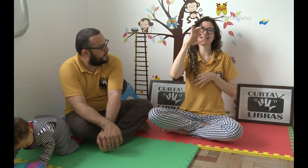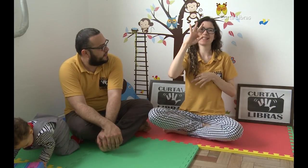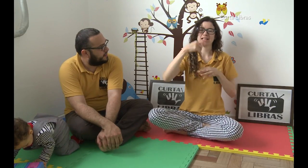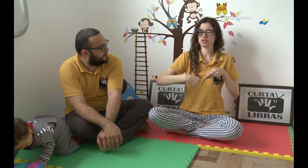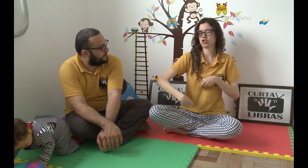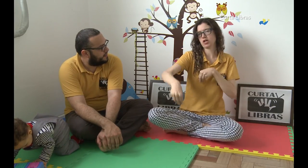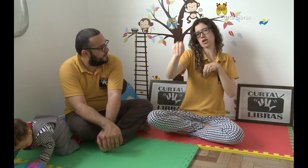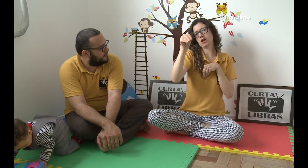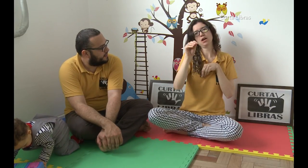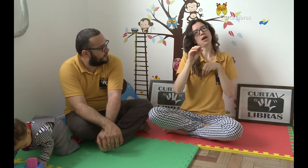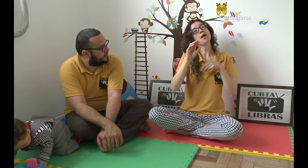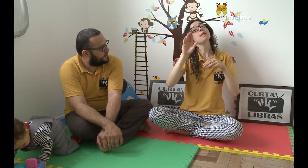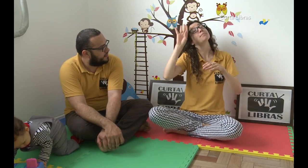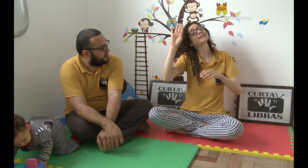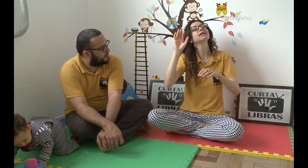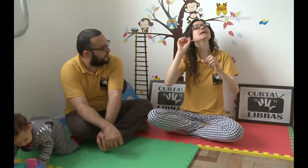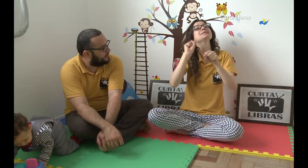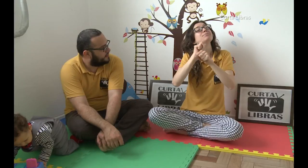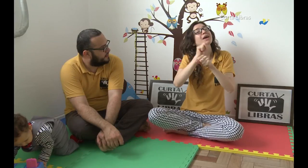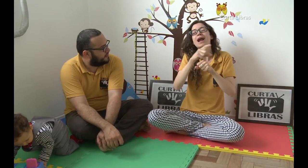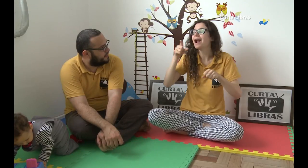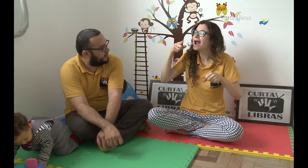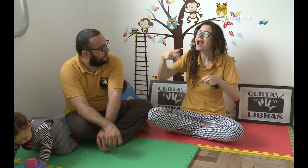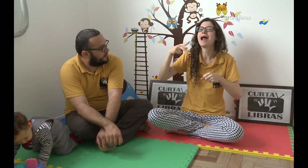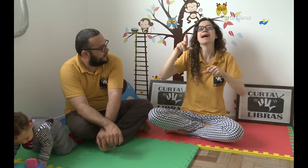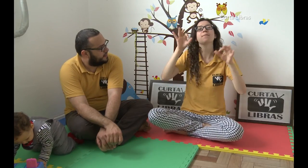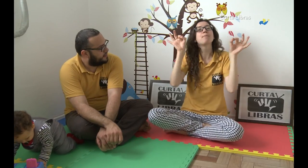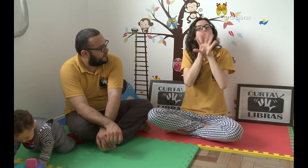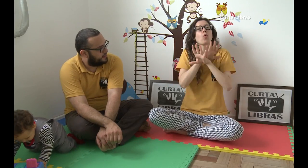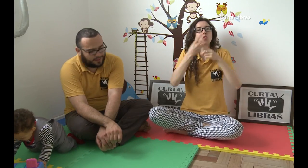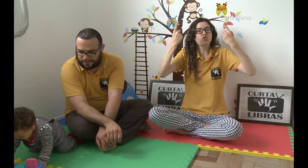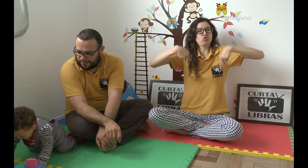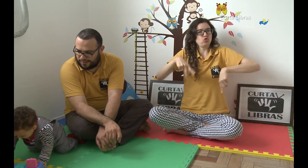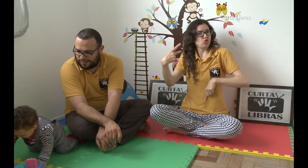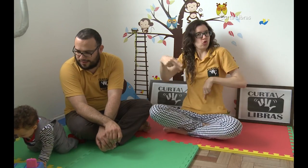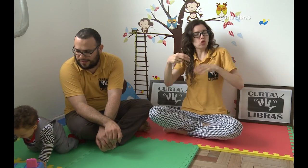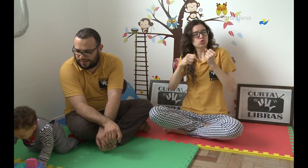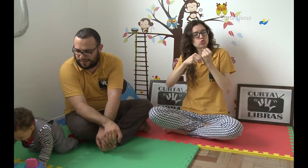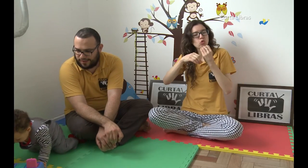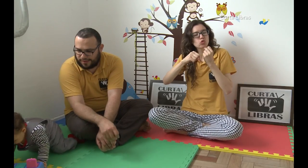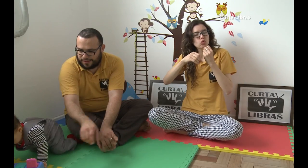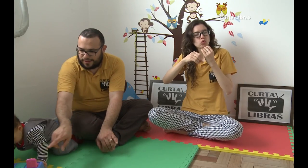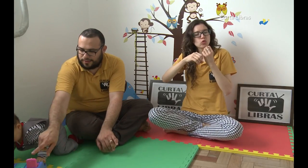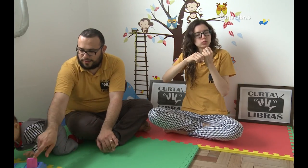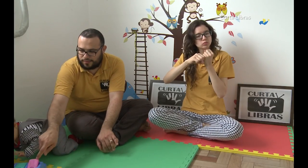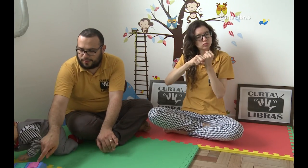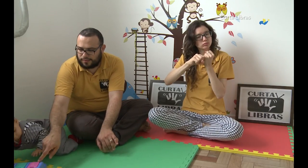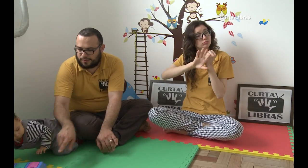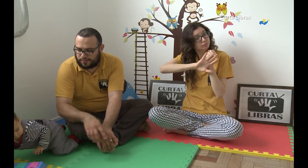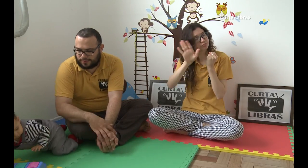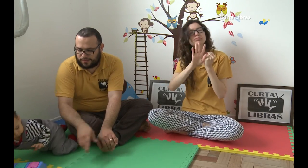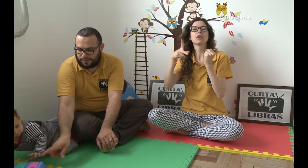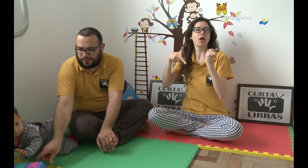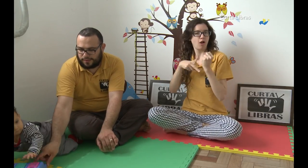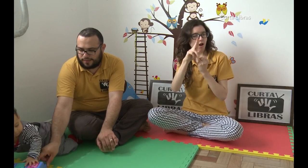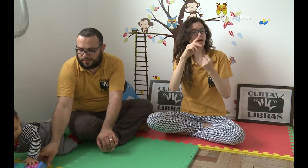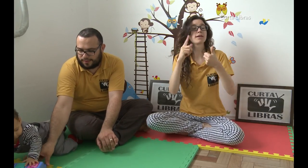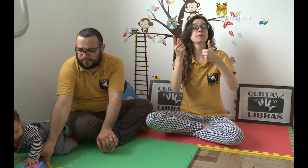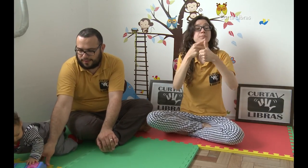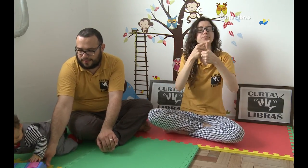isso é importante esperar Até que o pulso pare E aí sim é possível cortar o cordão Outra dica importante Sobre a